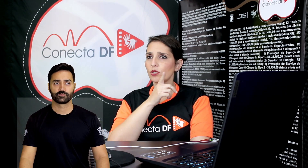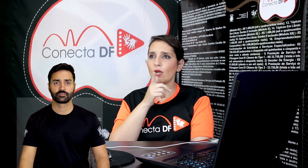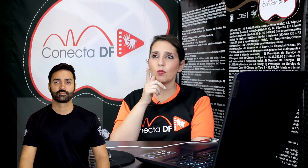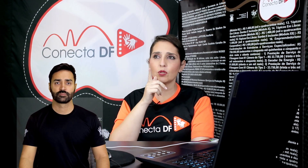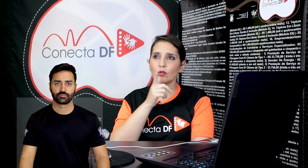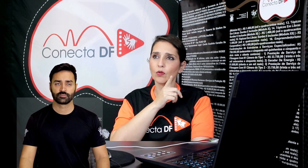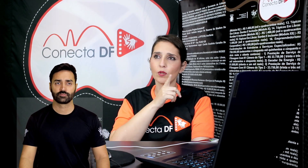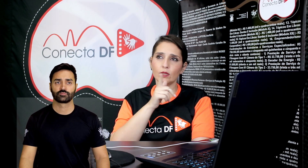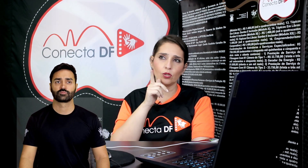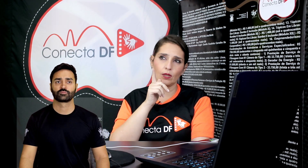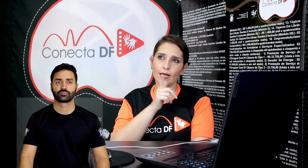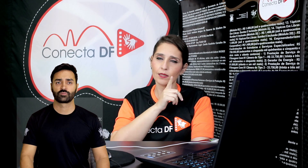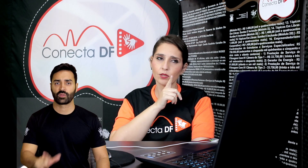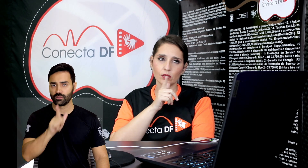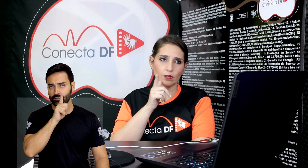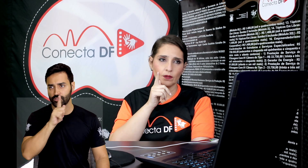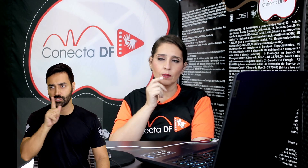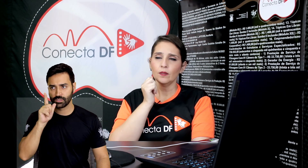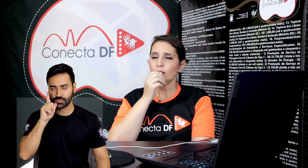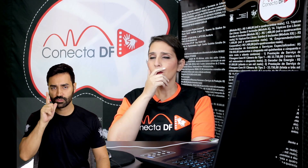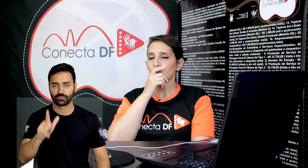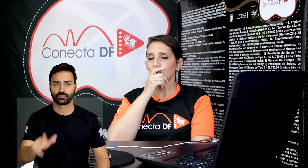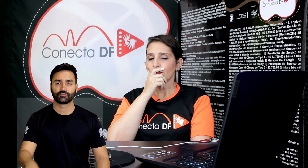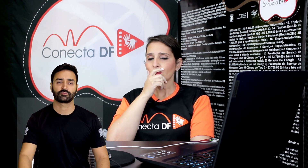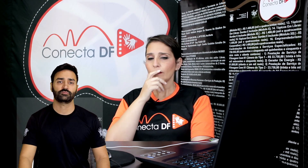Lanchonete a gente já mostrou, lanchonete.